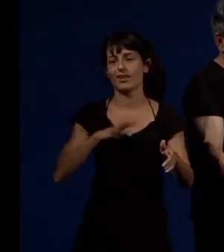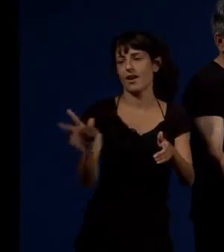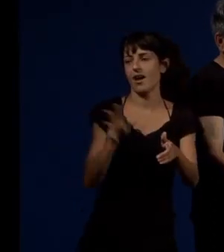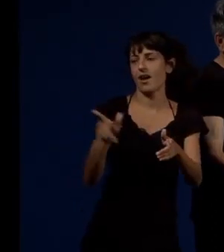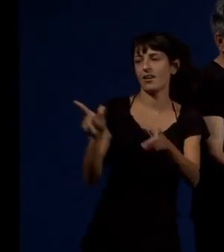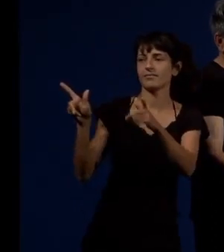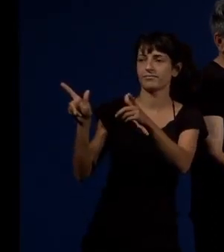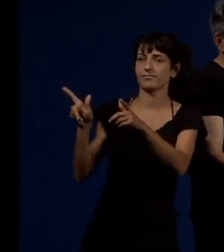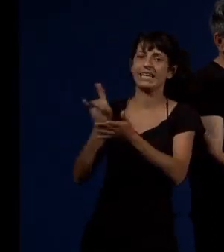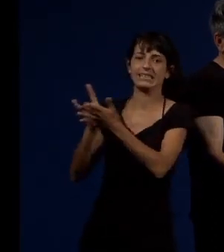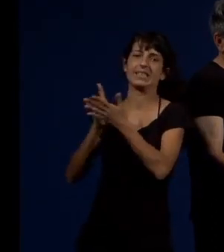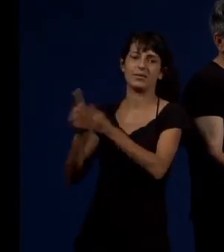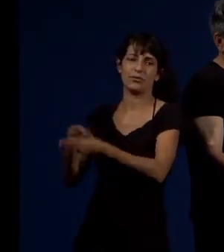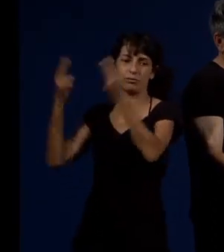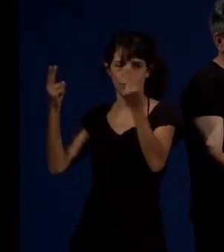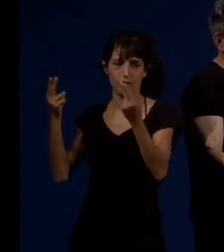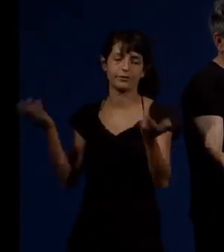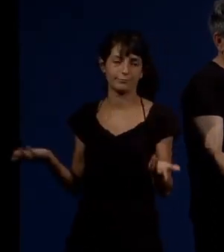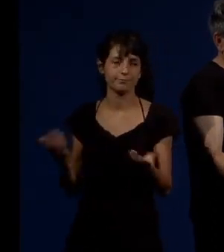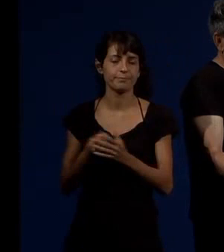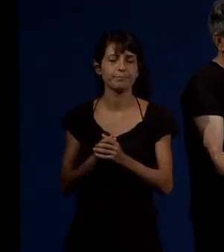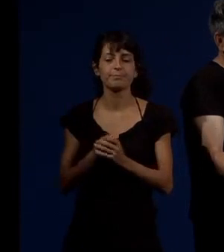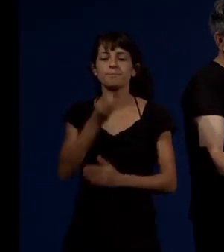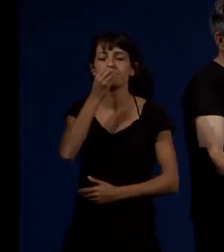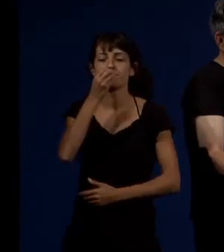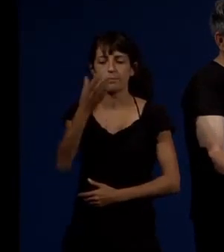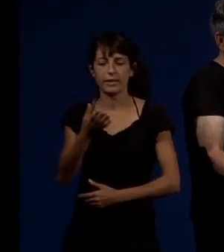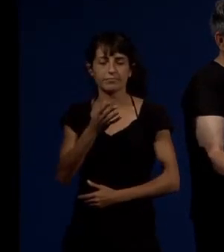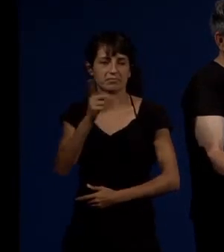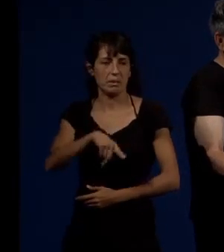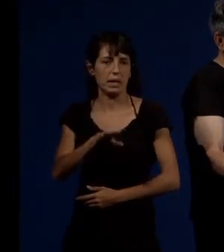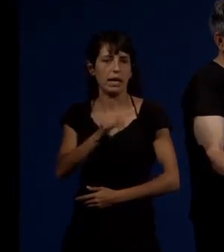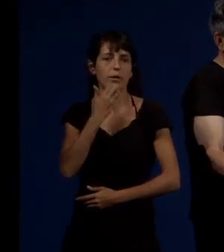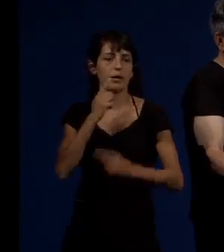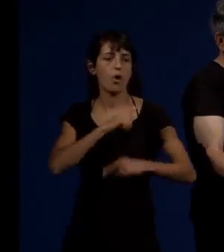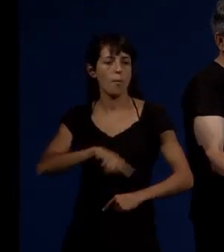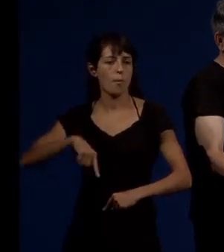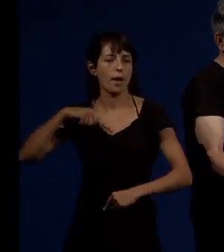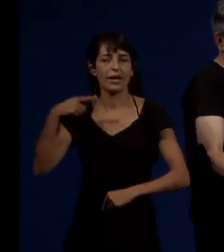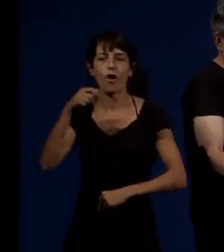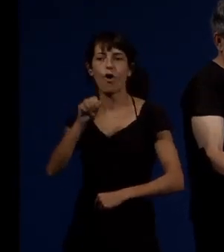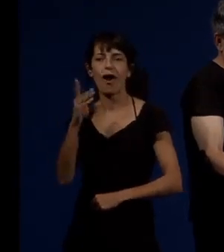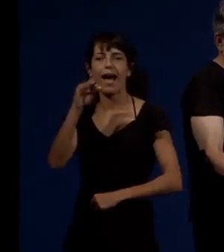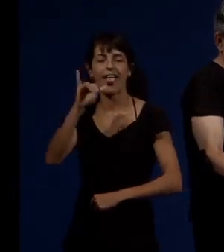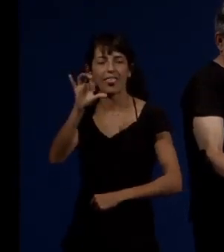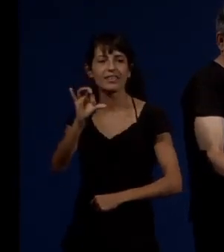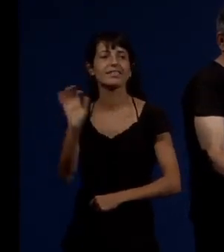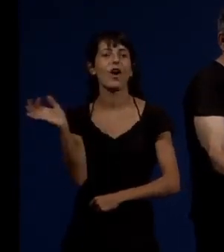ademais, desligar a sanidade da poboación. Temos, pois, un babeiro do Gadis, temos